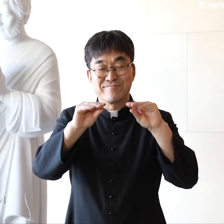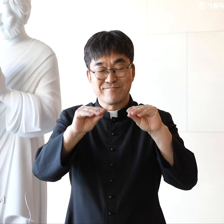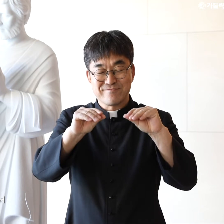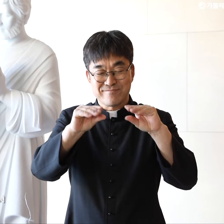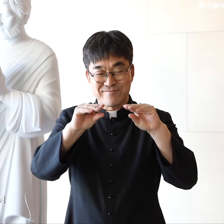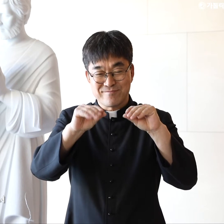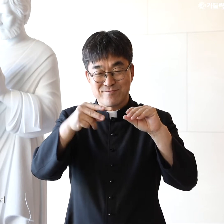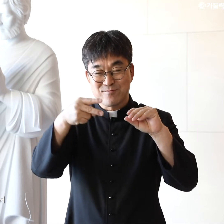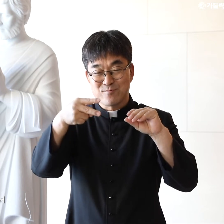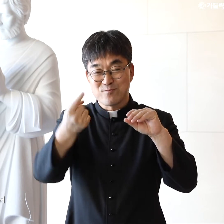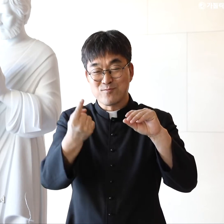땅에서도